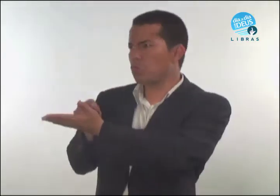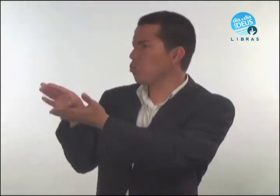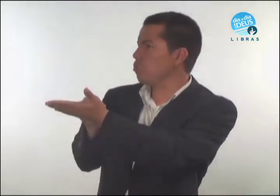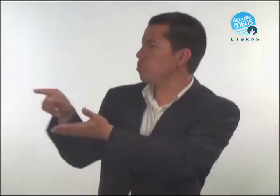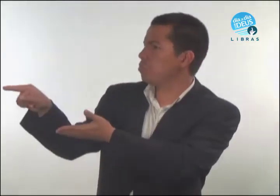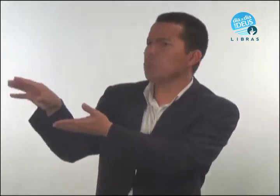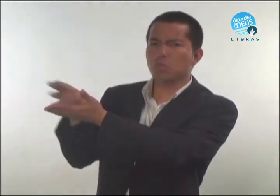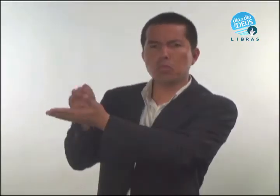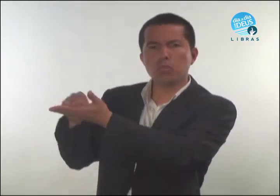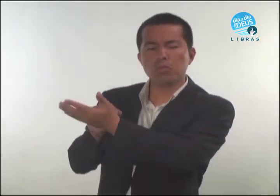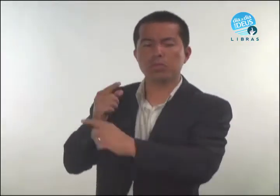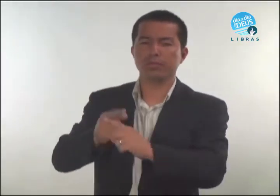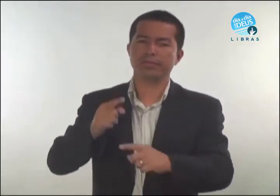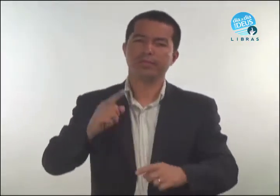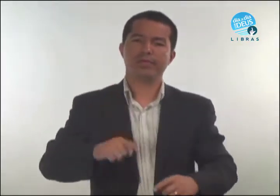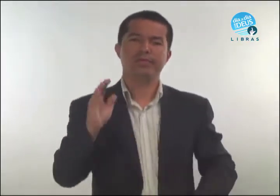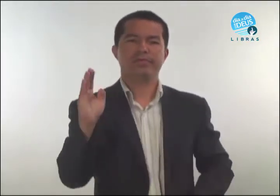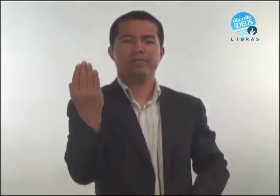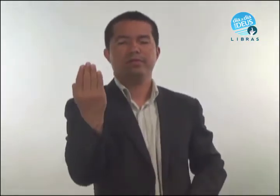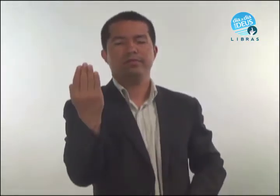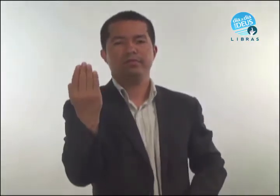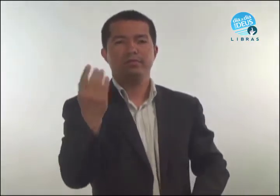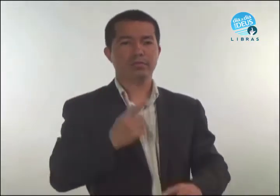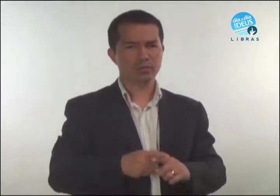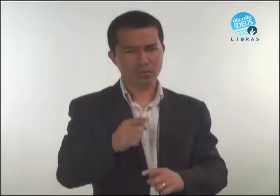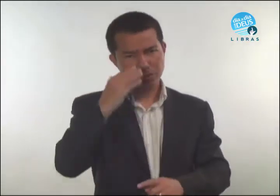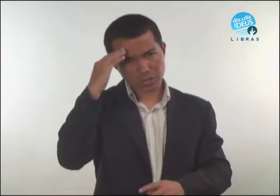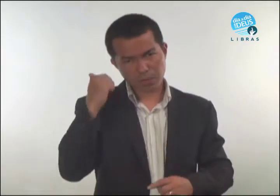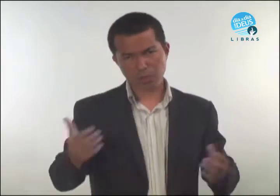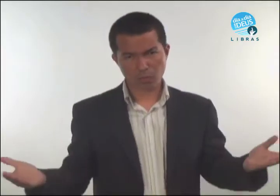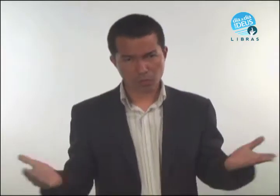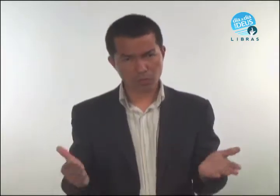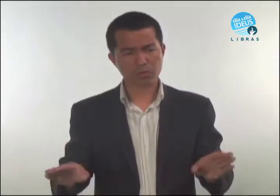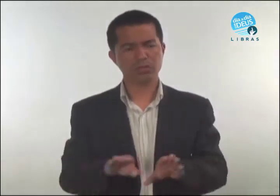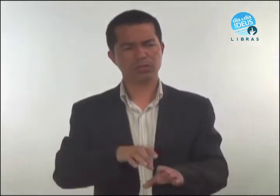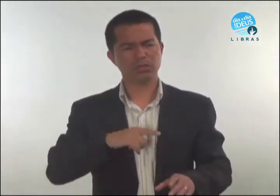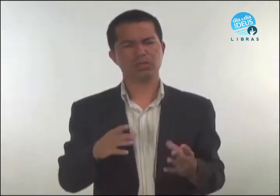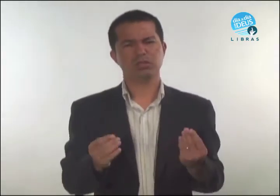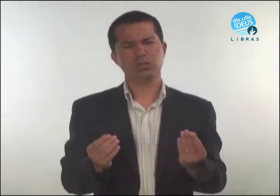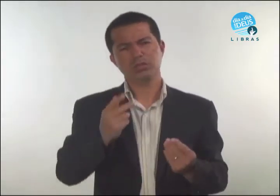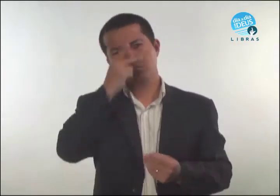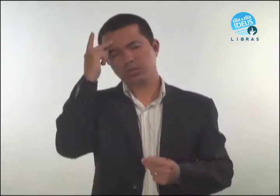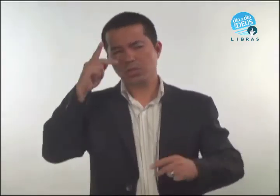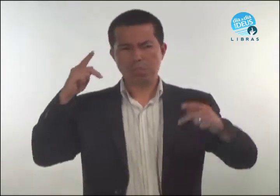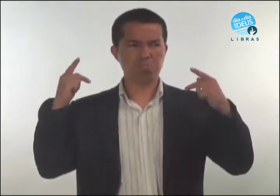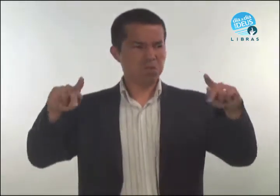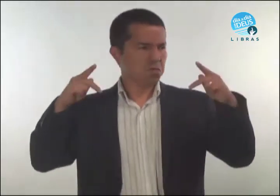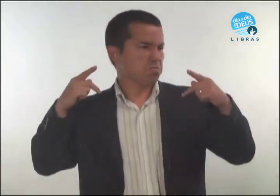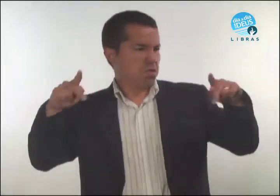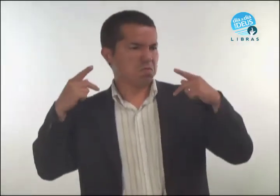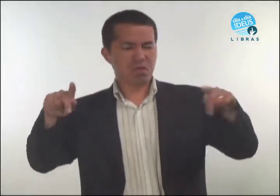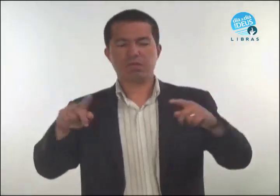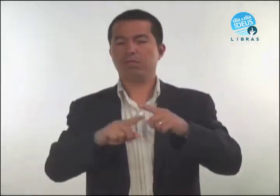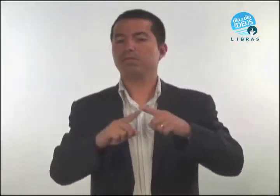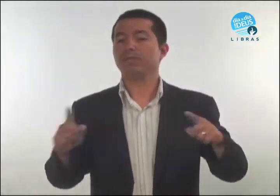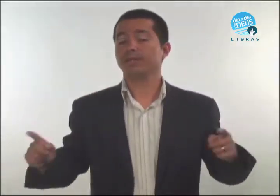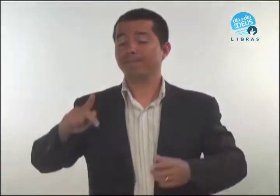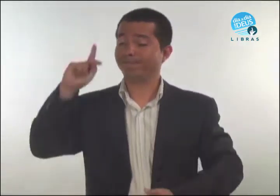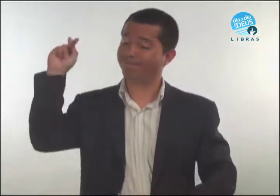vive o que prega, que não pratica o que crê. E o que estava em jogo aqui era